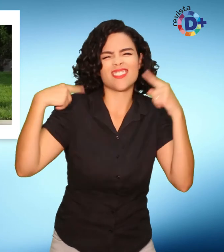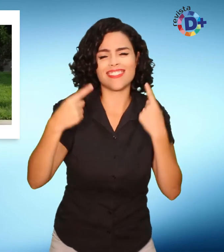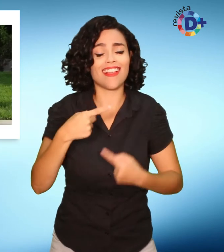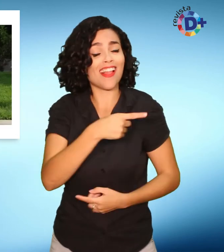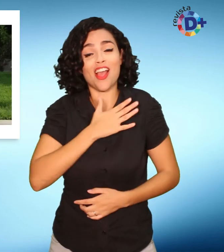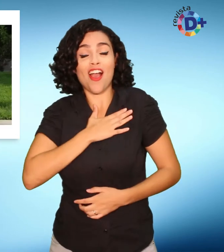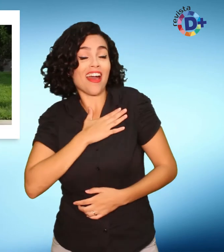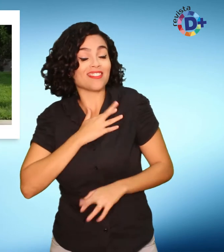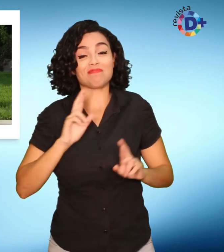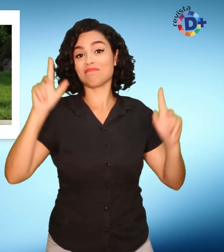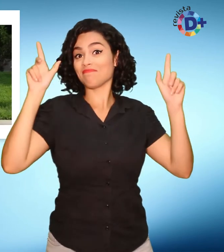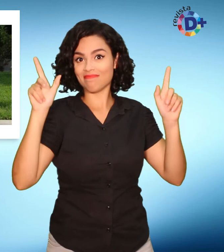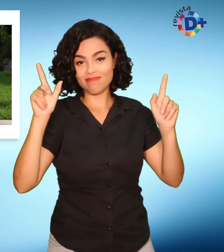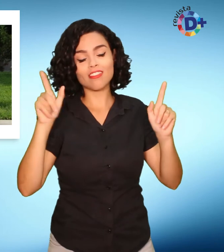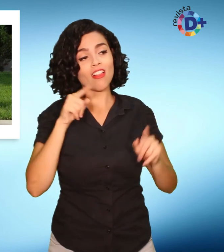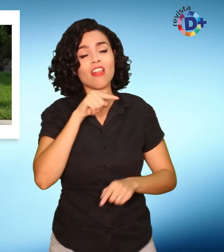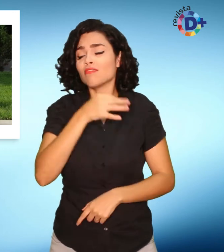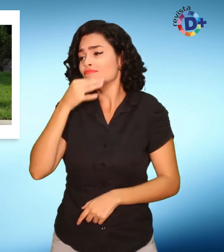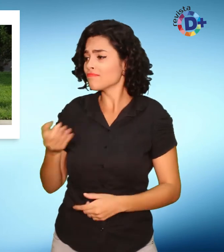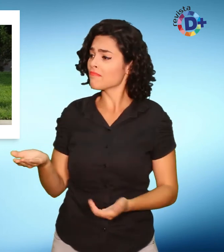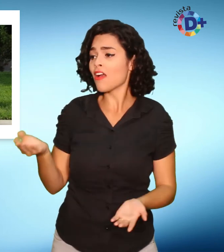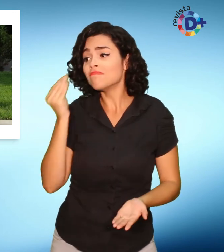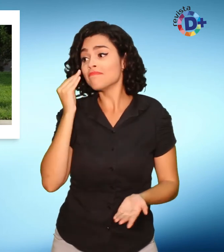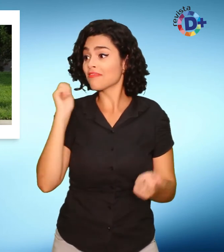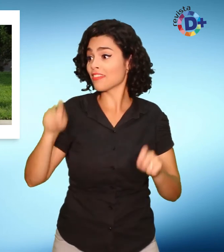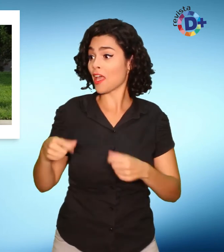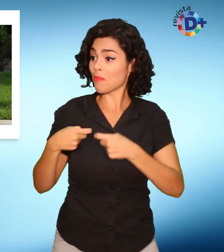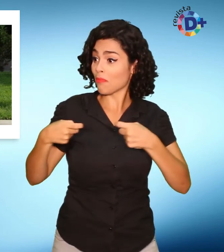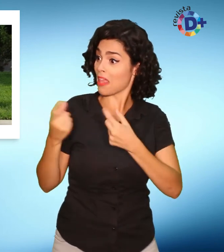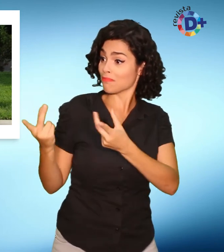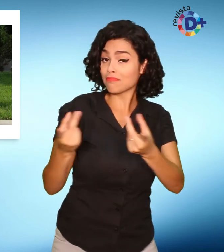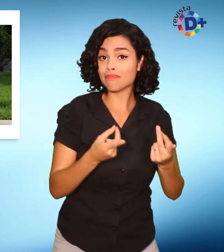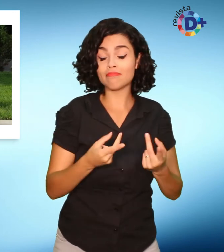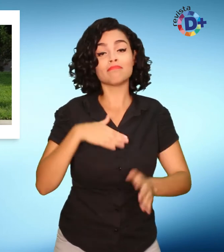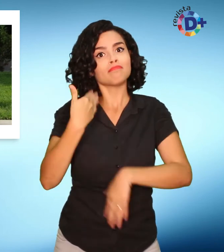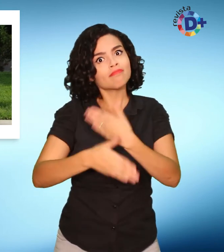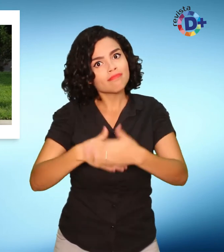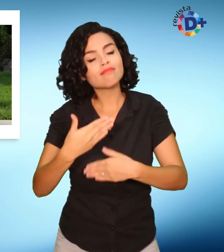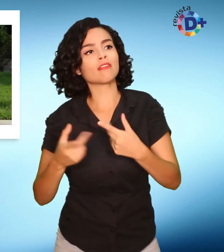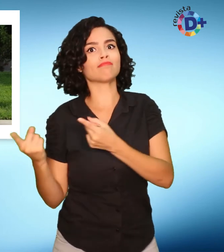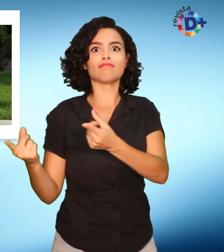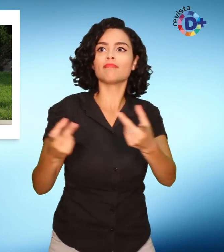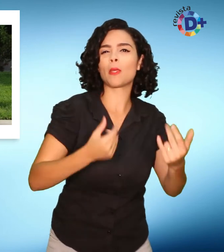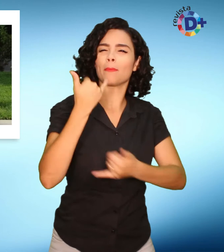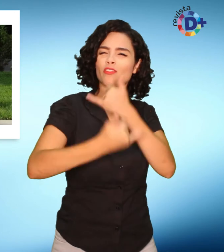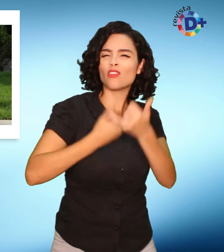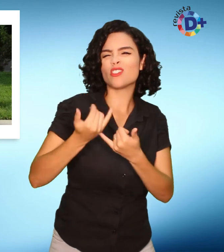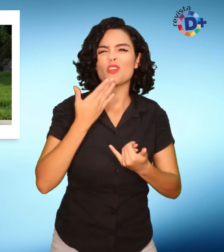era algo que realmente gostava e aí sugeriu que nós as vendêssemos a idéia de comercializar um produto